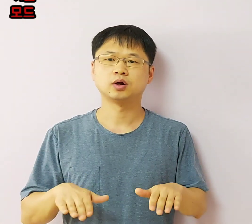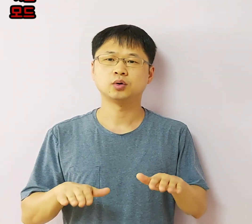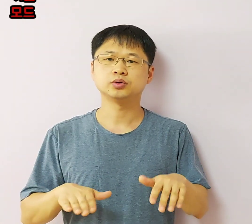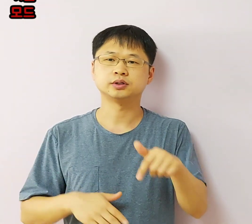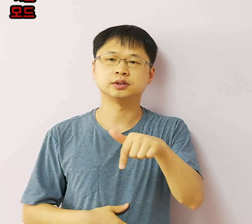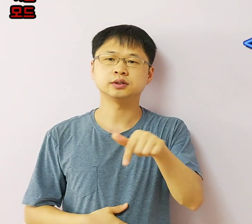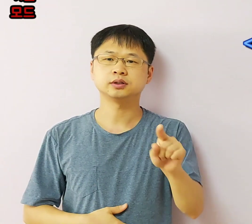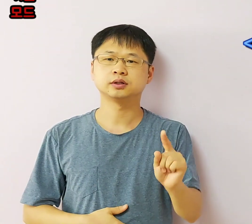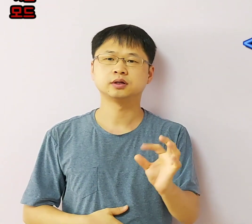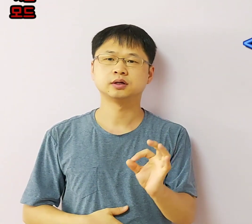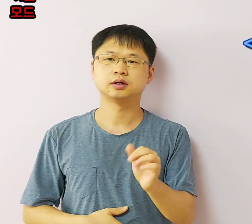오늘은